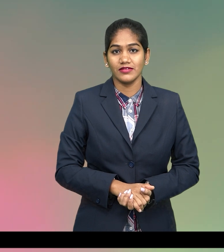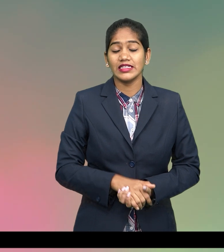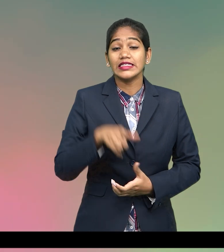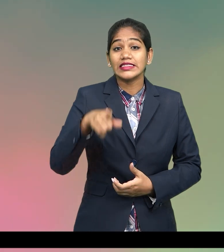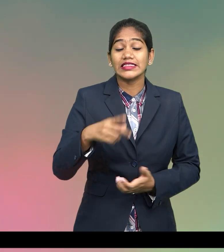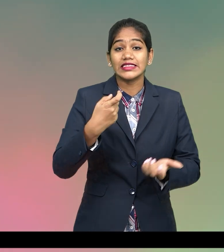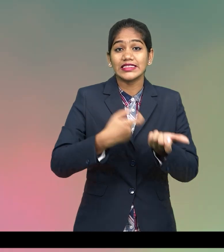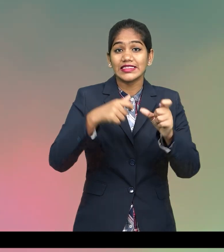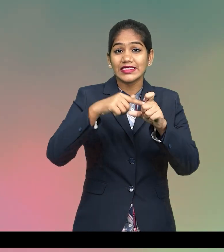ఉపశమనం.